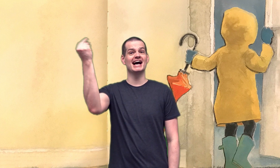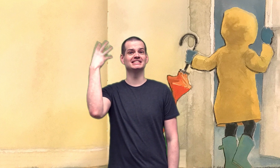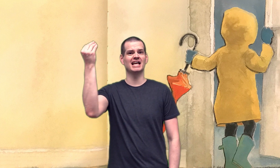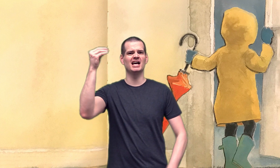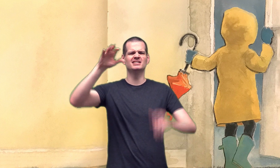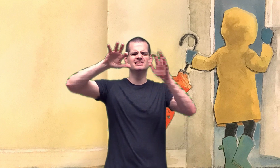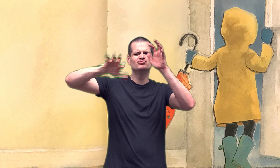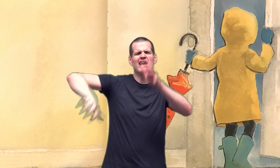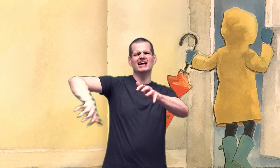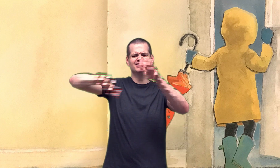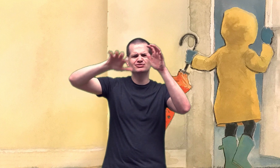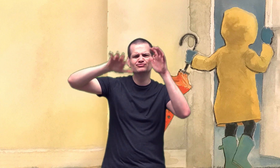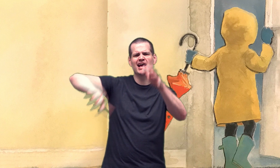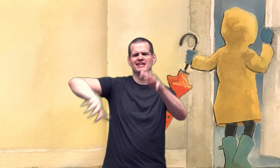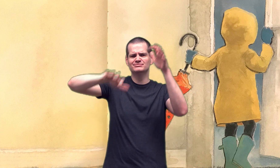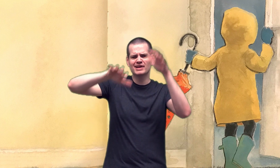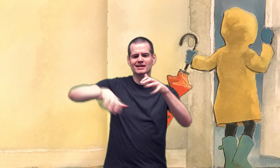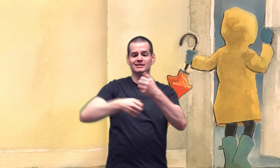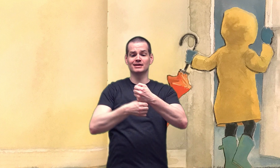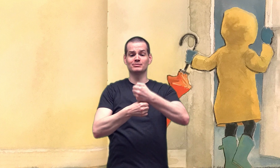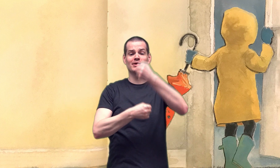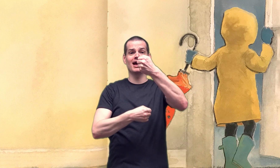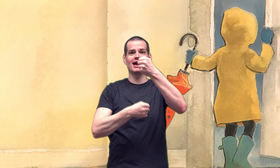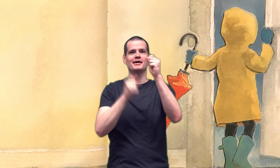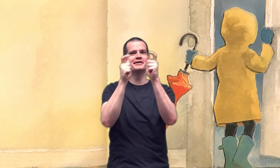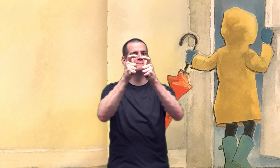Y está lloviendo muy fuerte afuera.